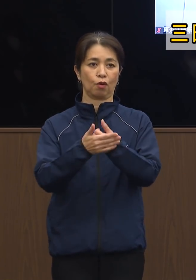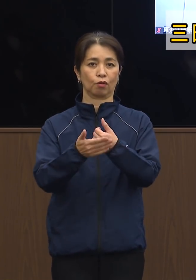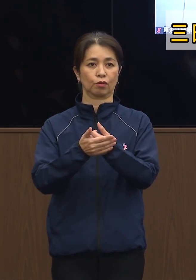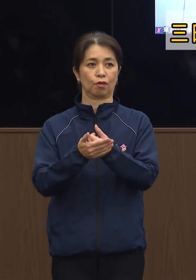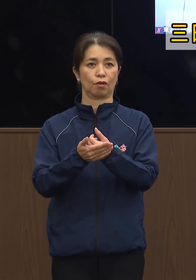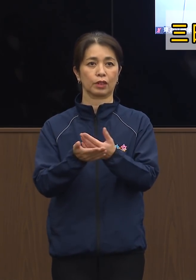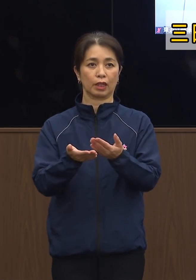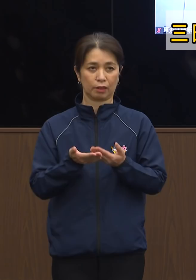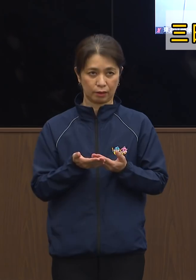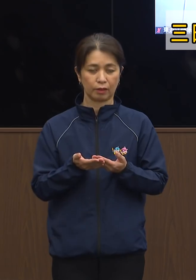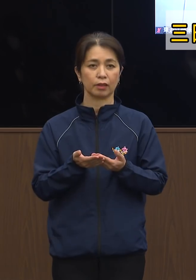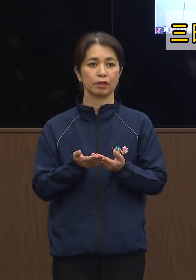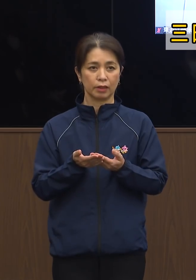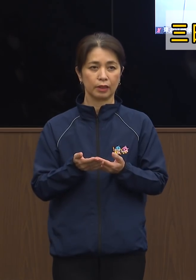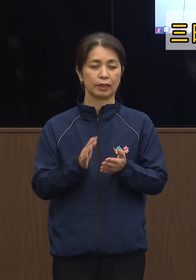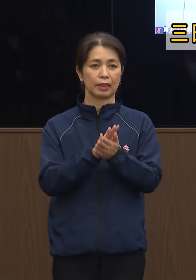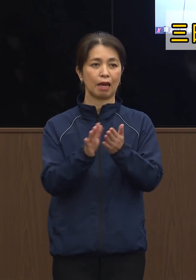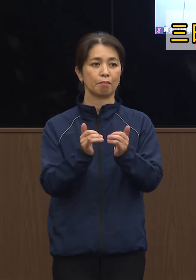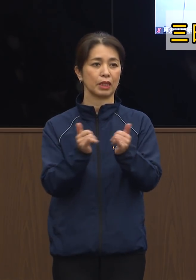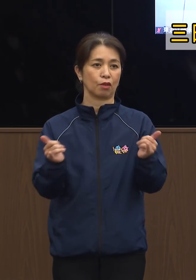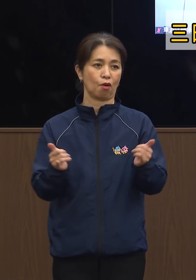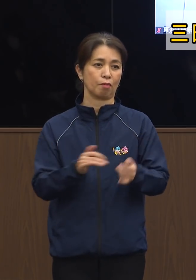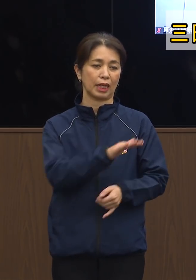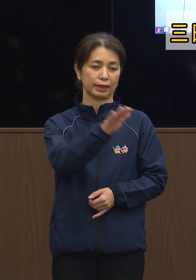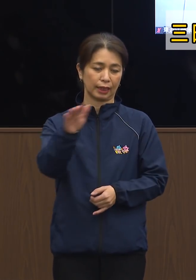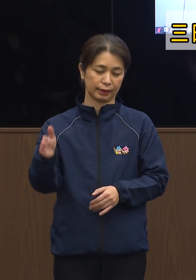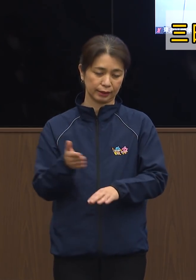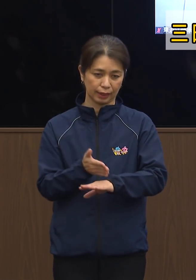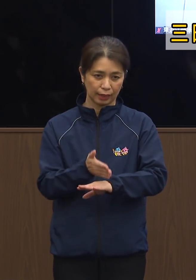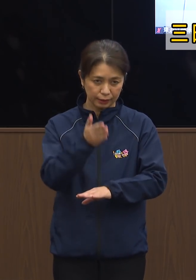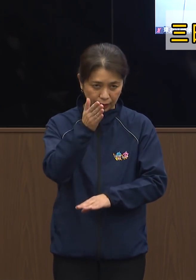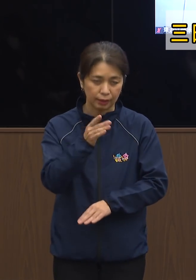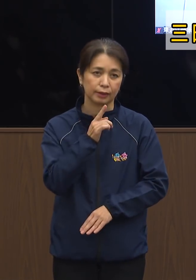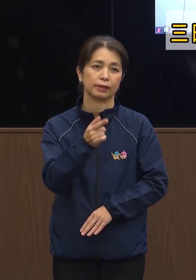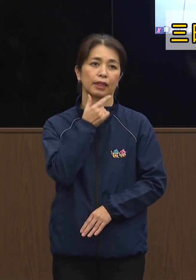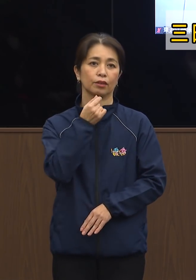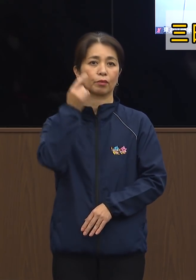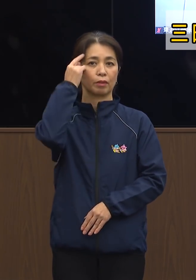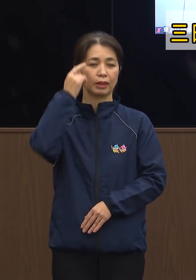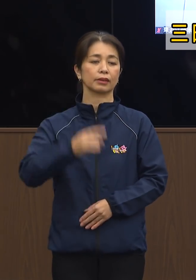ただいているすべての県民の皆様方に感謝申し上げたいと思います。